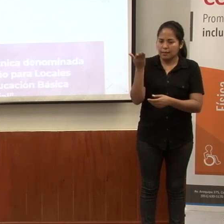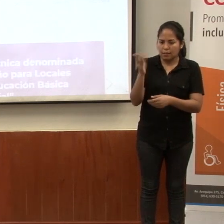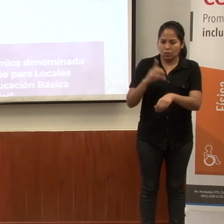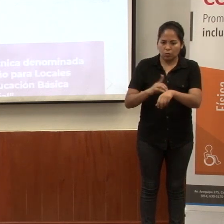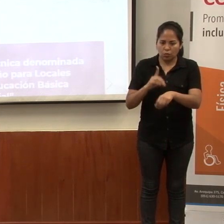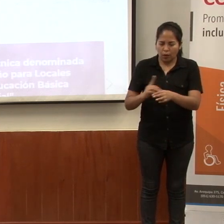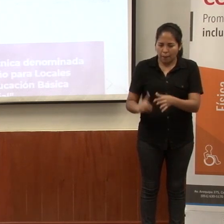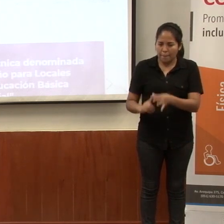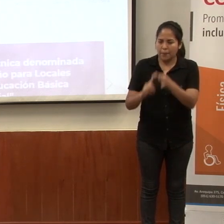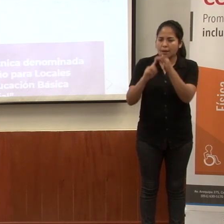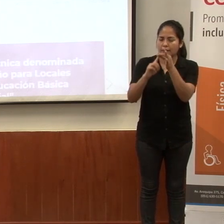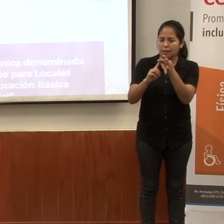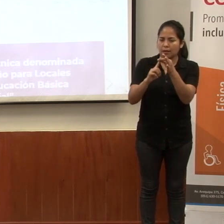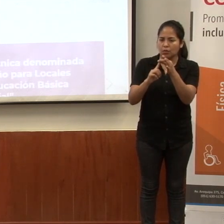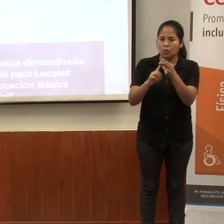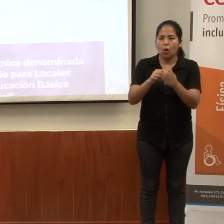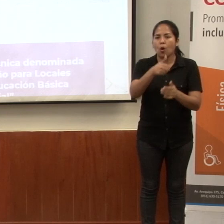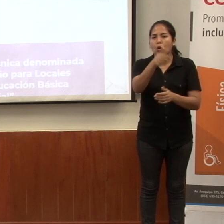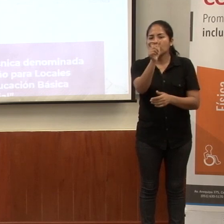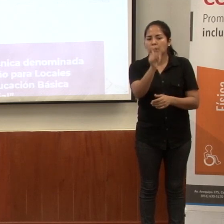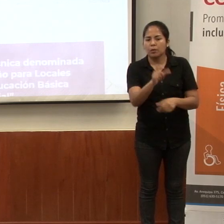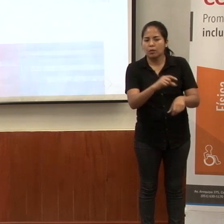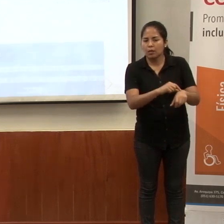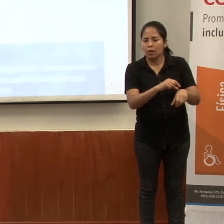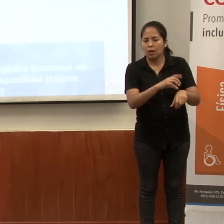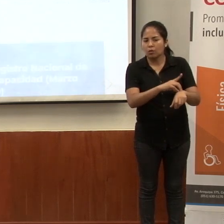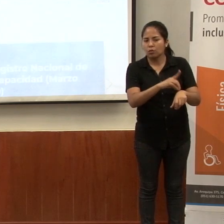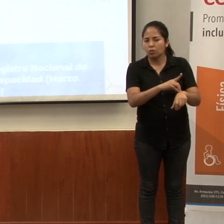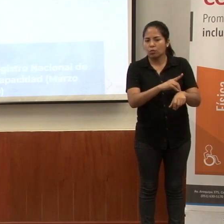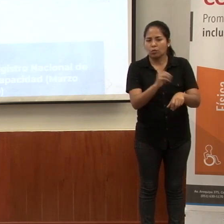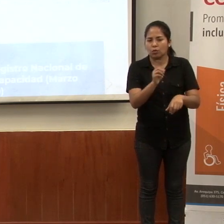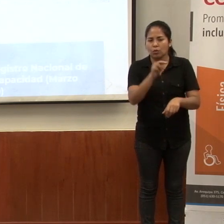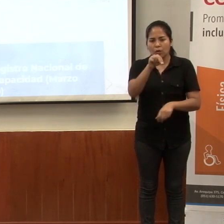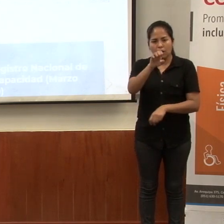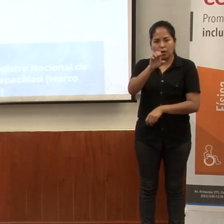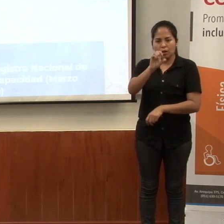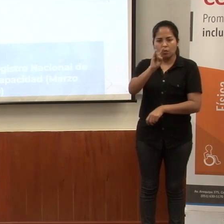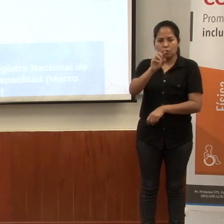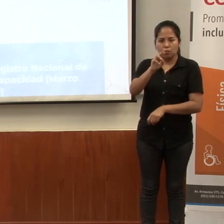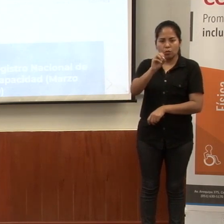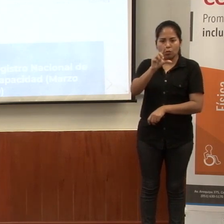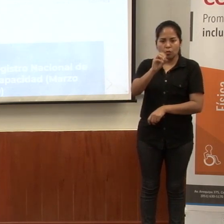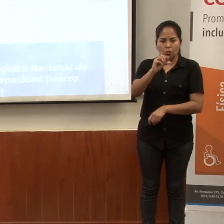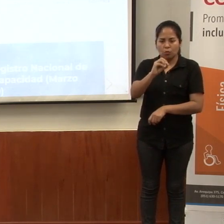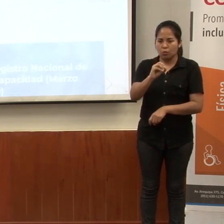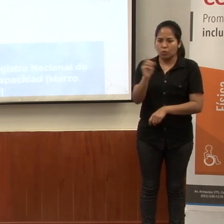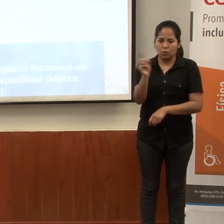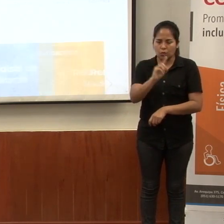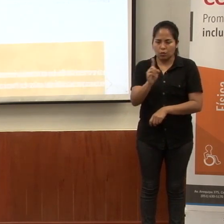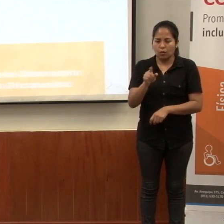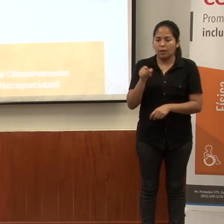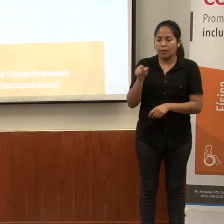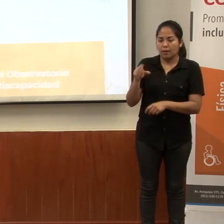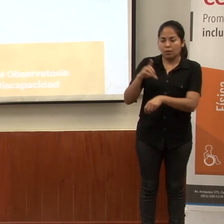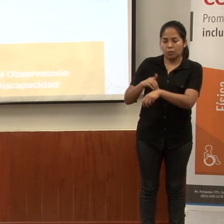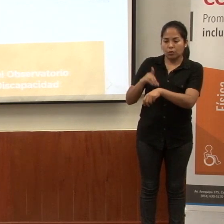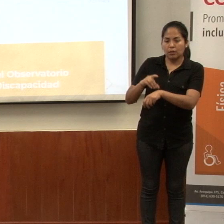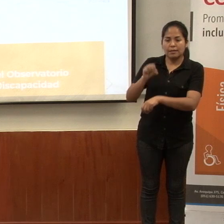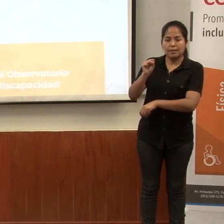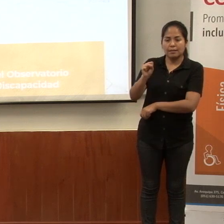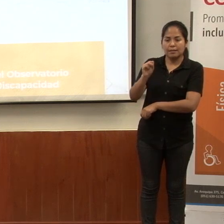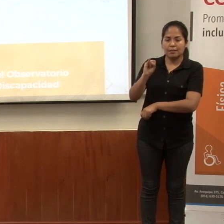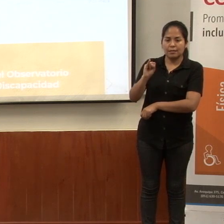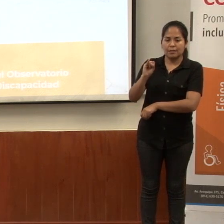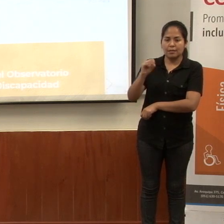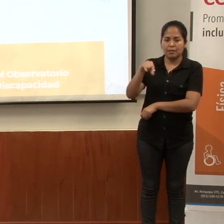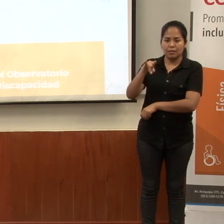a calificar eso, no el neurólogo, no el neurocirujano. No está preparado para esto, no está. Entonces por